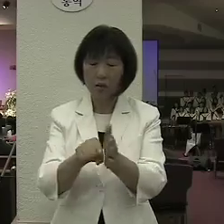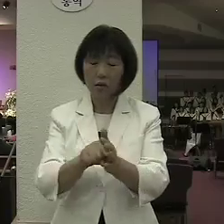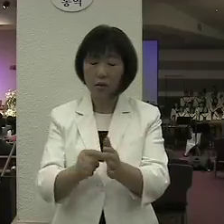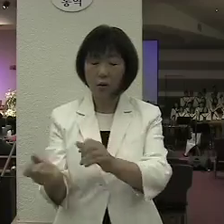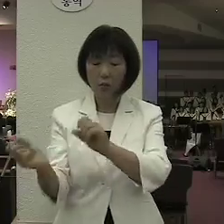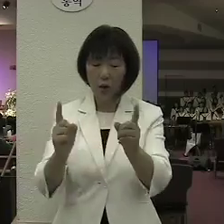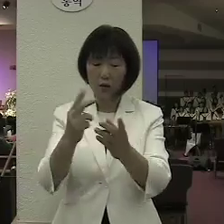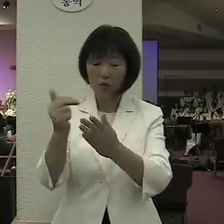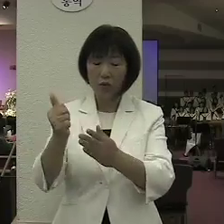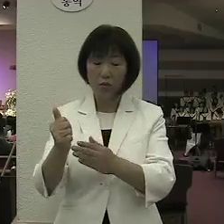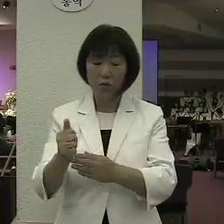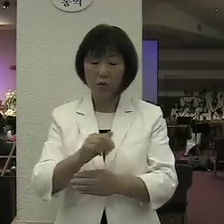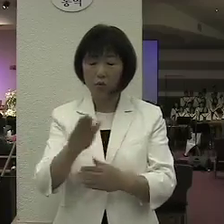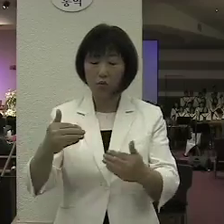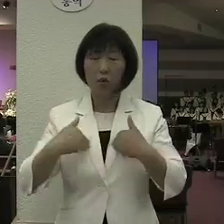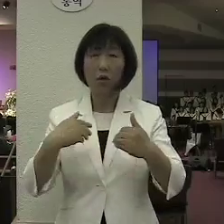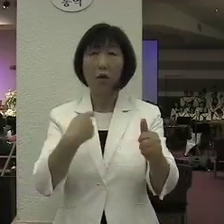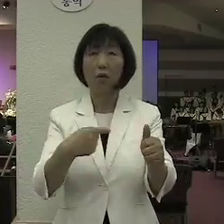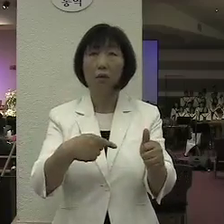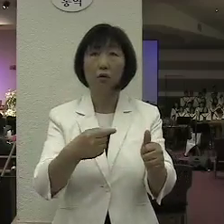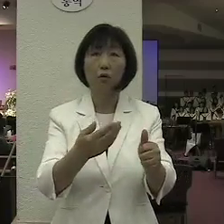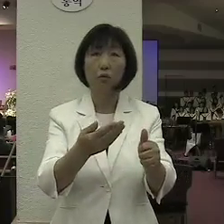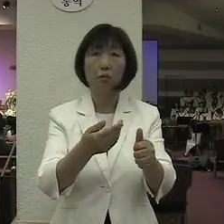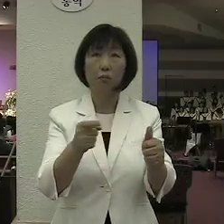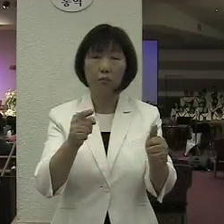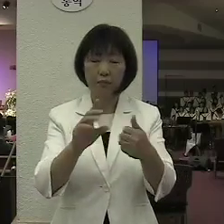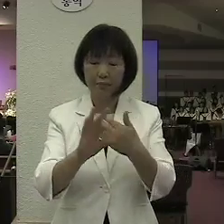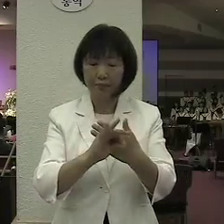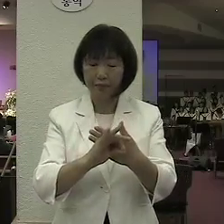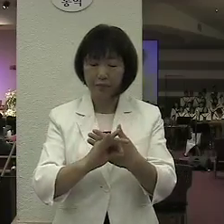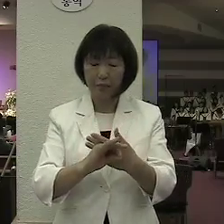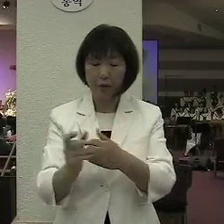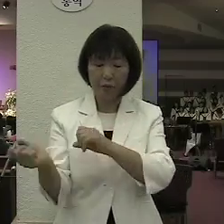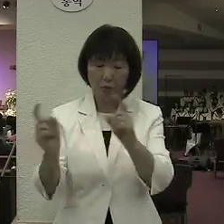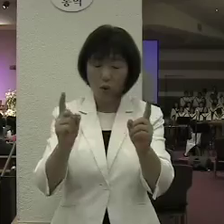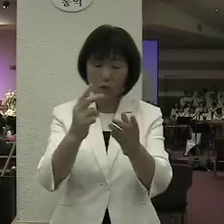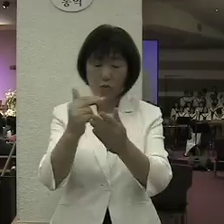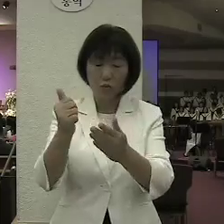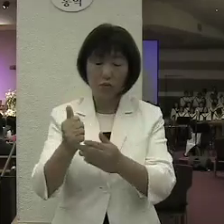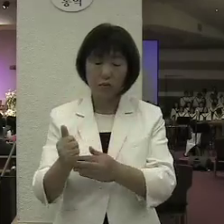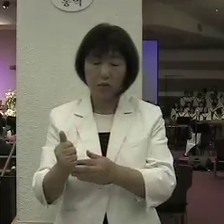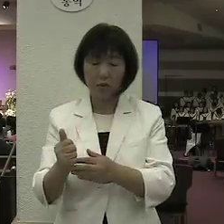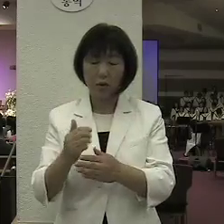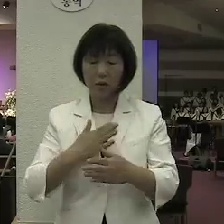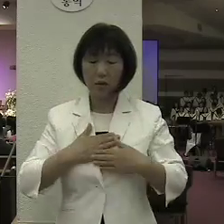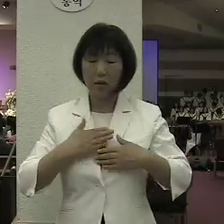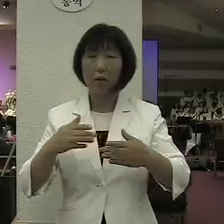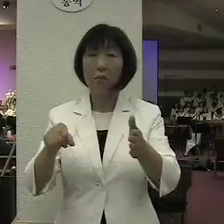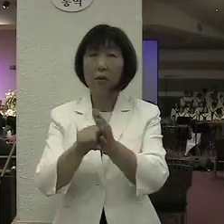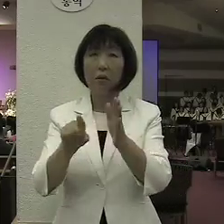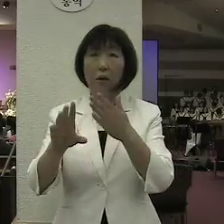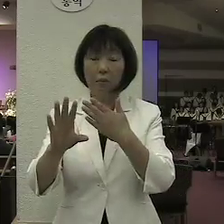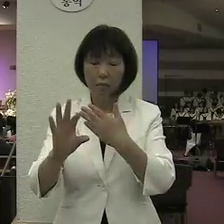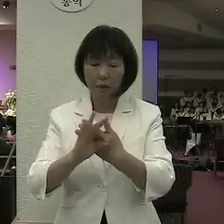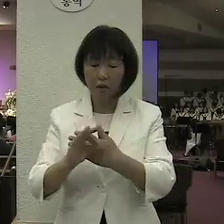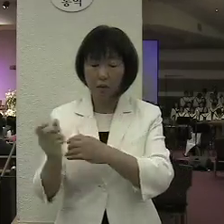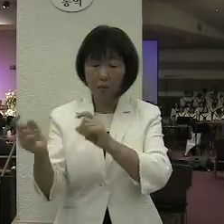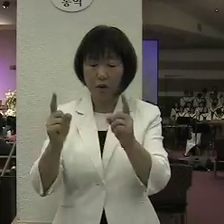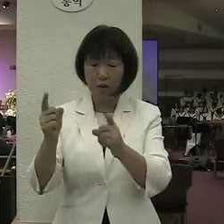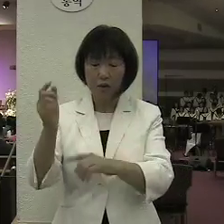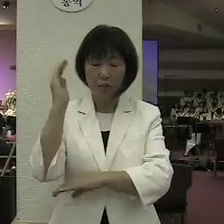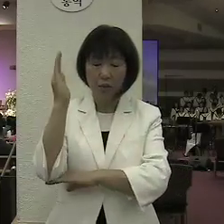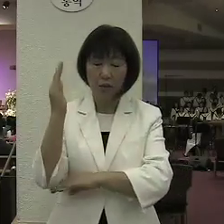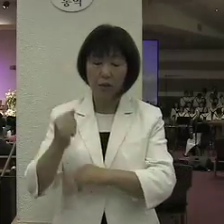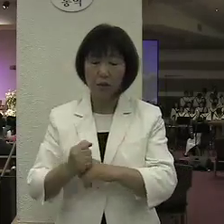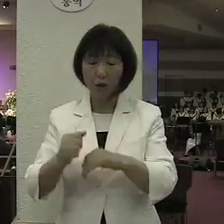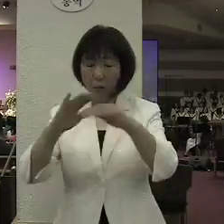벌어지는 게 아니라 모든 족속, 모든 백성, 모든 방언에서 벌어지기 시작하는 것이에요. 그 뜻은 예수님이 누구를